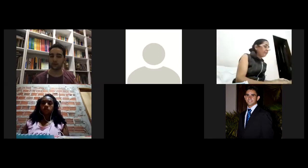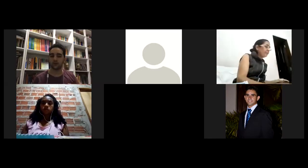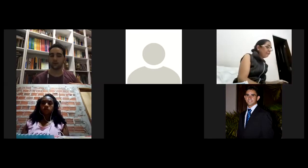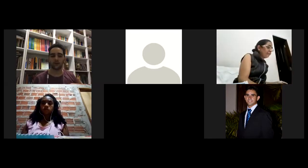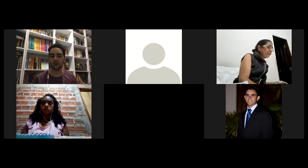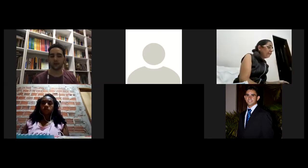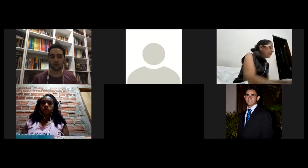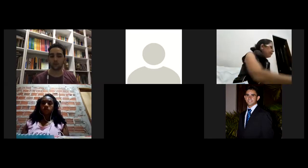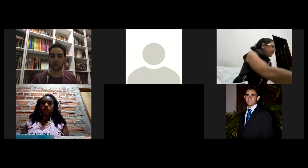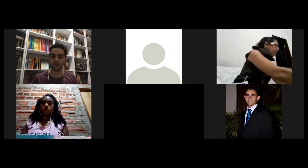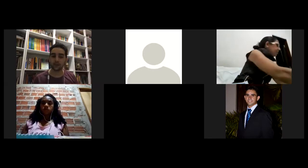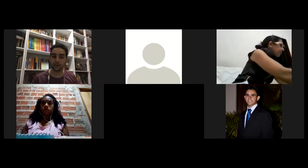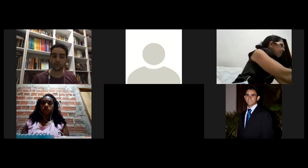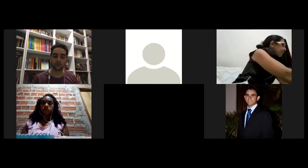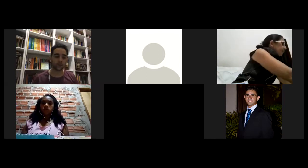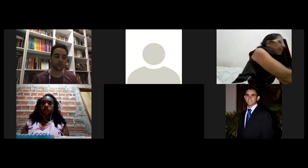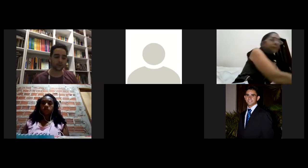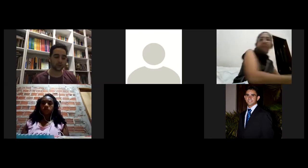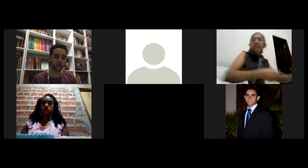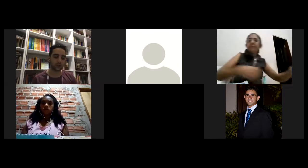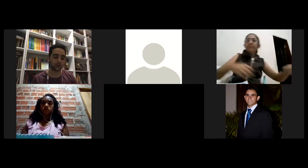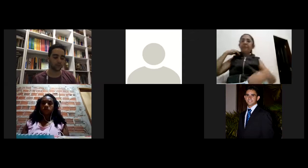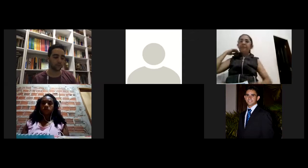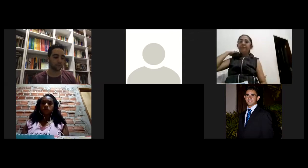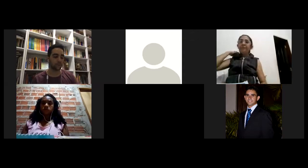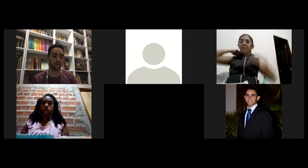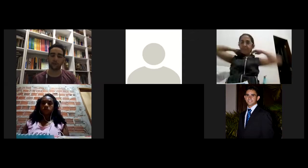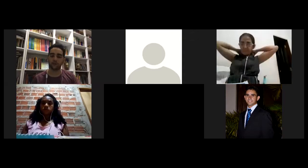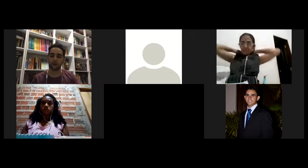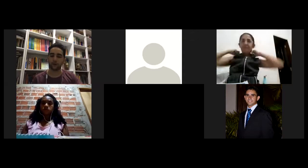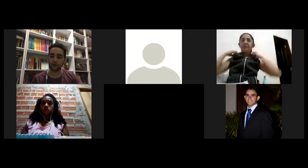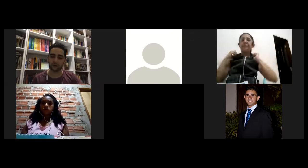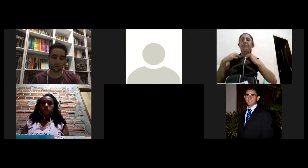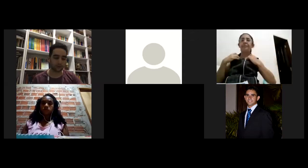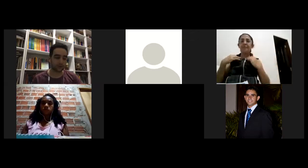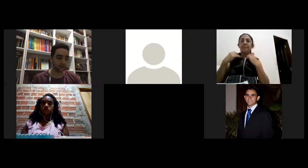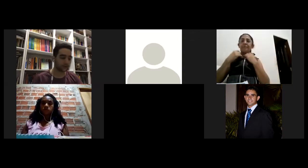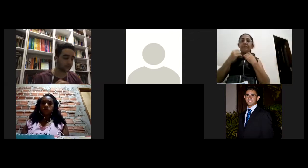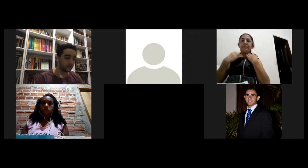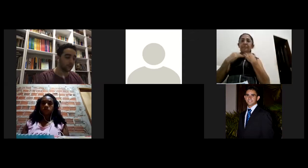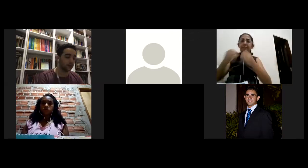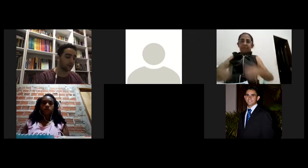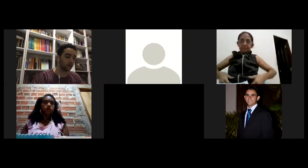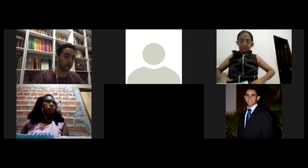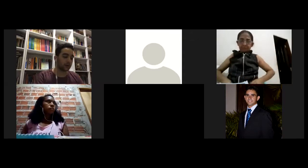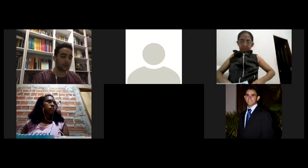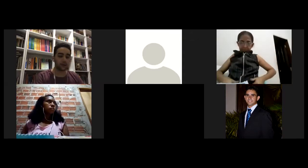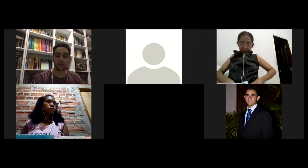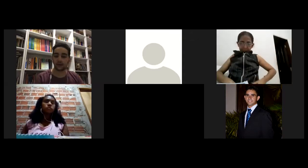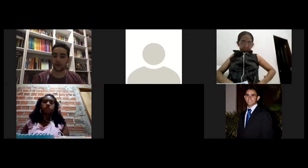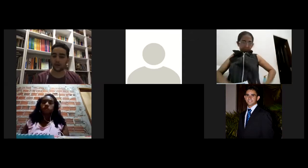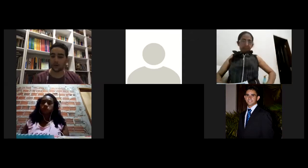vai treinar só quando necessário, porque vocês já estão sabendo. E vai focar mais em outras palavras. Então, bora